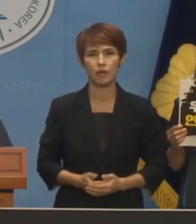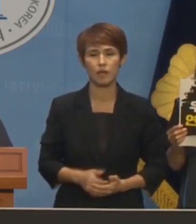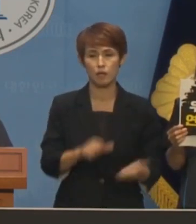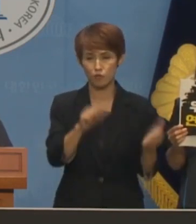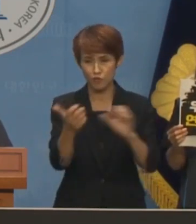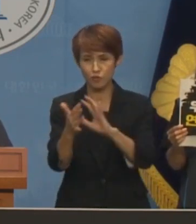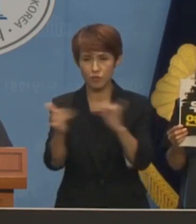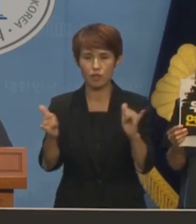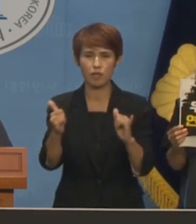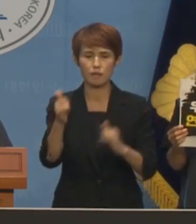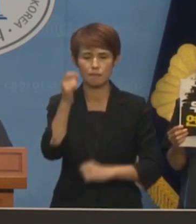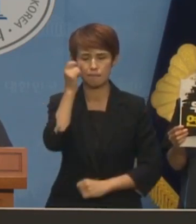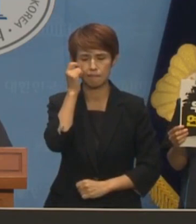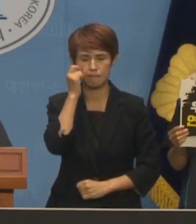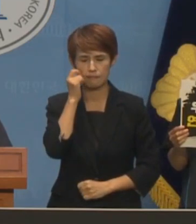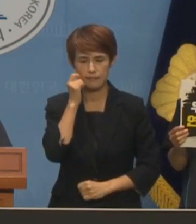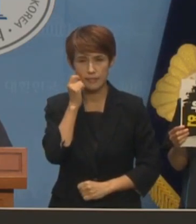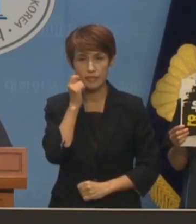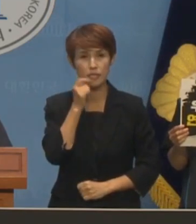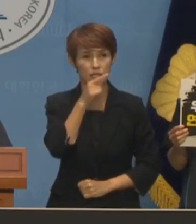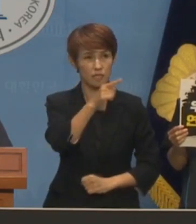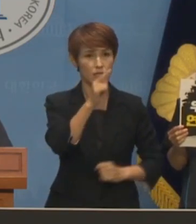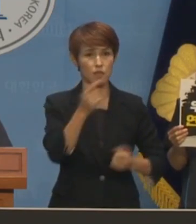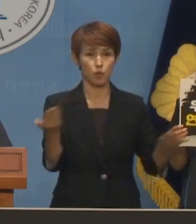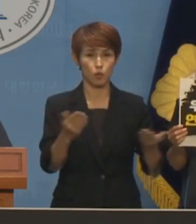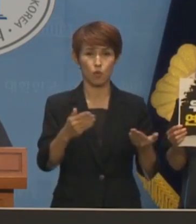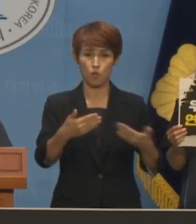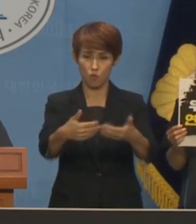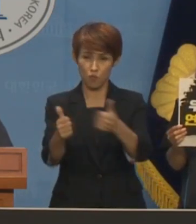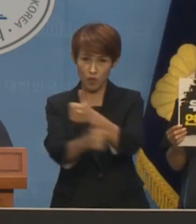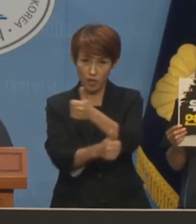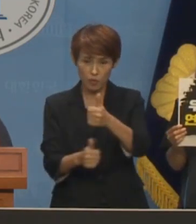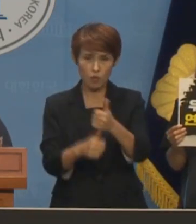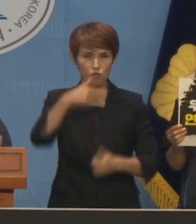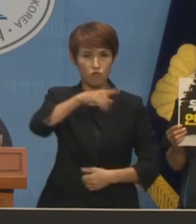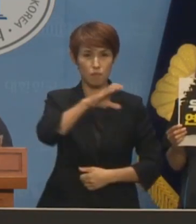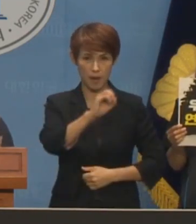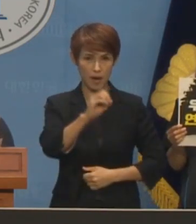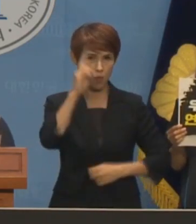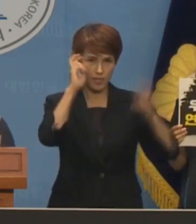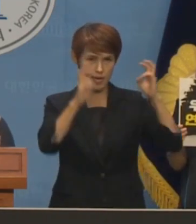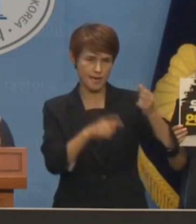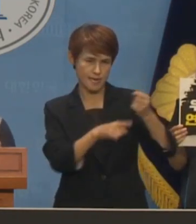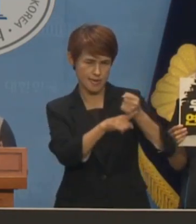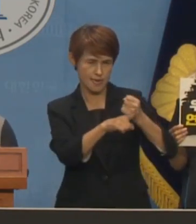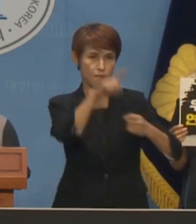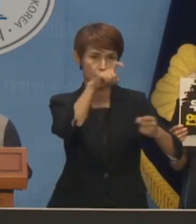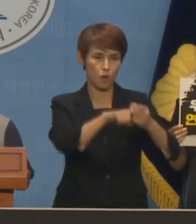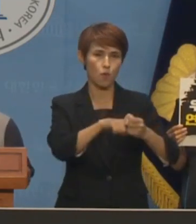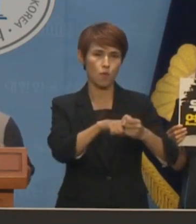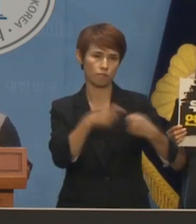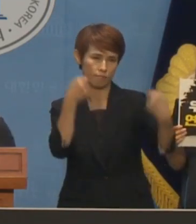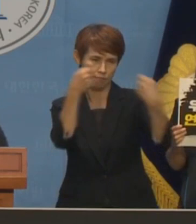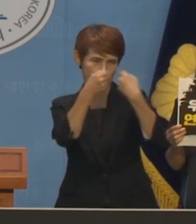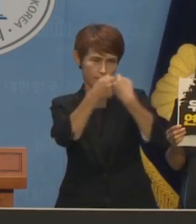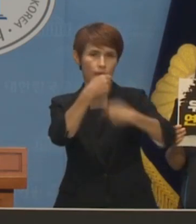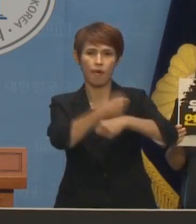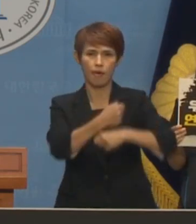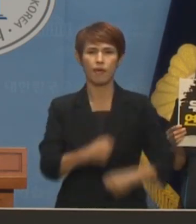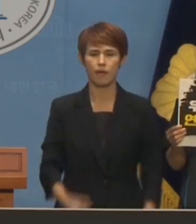대책위원회도 쿠팡 노동자의 권리를 보장하고 쿠팡의 책임을 맺기 위해 끝까지 싸우겠습니다 감사합니다